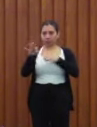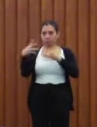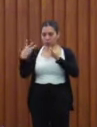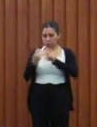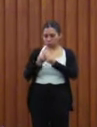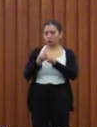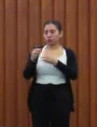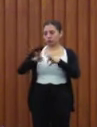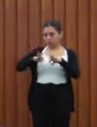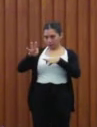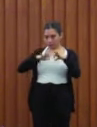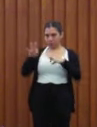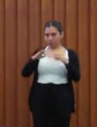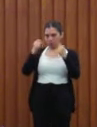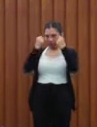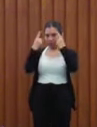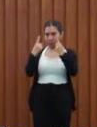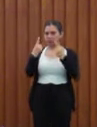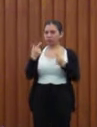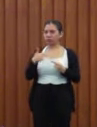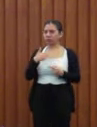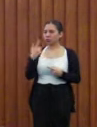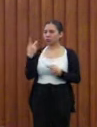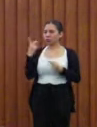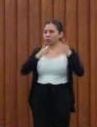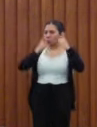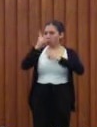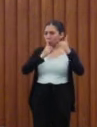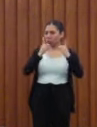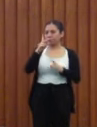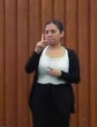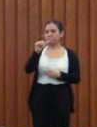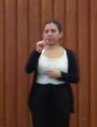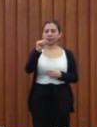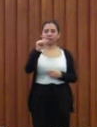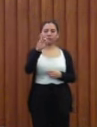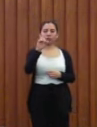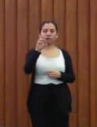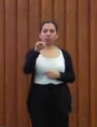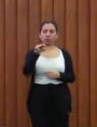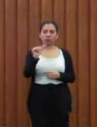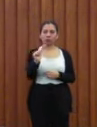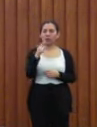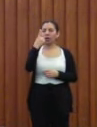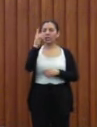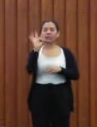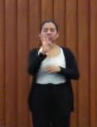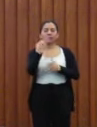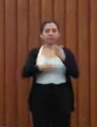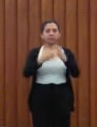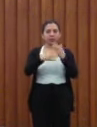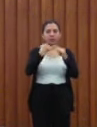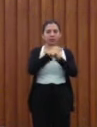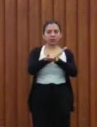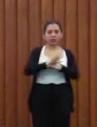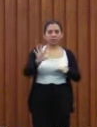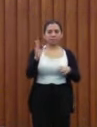y te admiro. Nada más en la plataforma, ubicar un dato de las personas trans que son